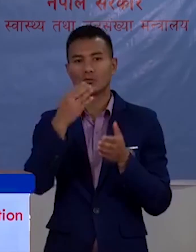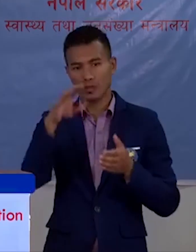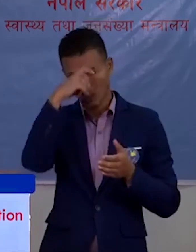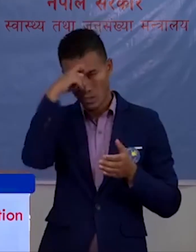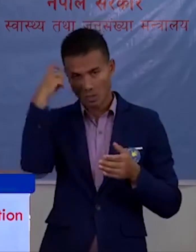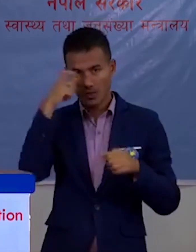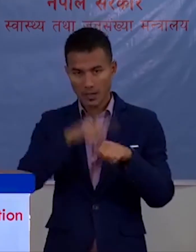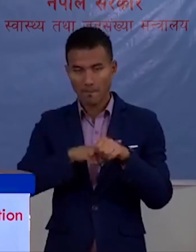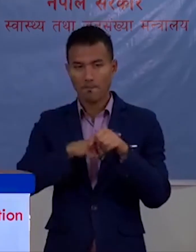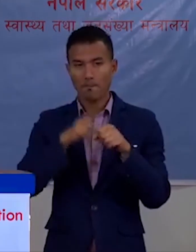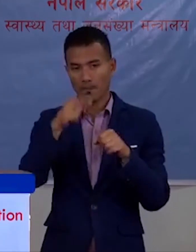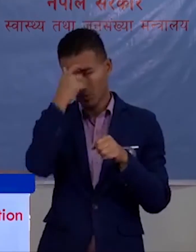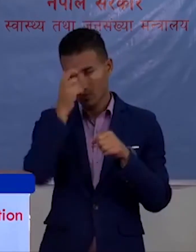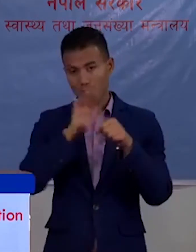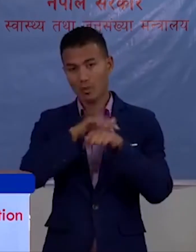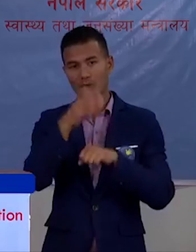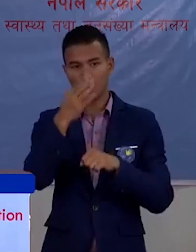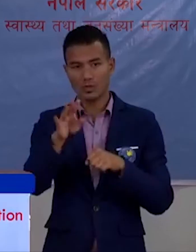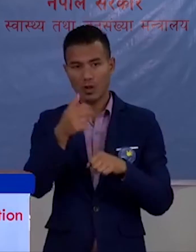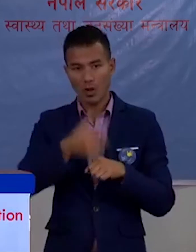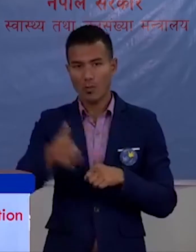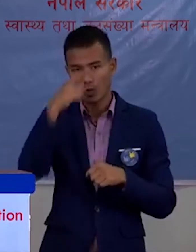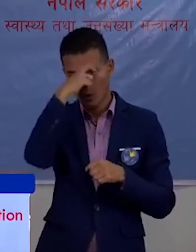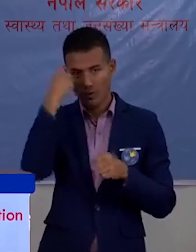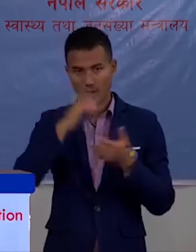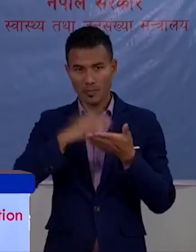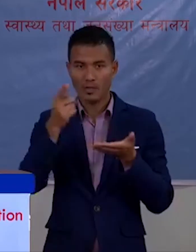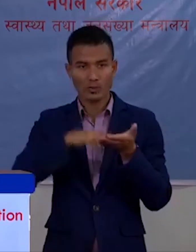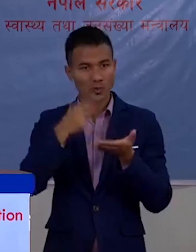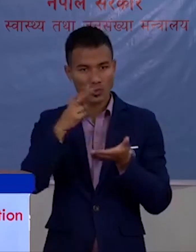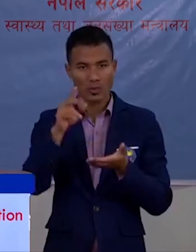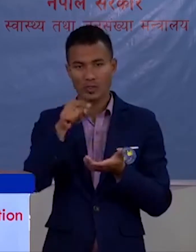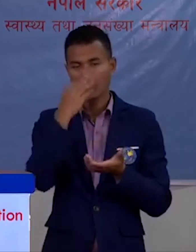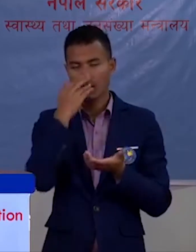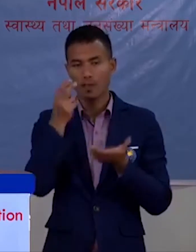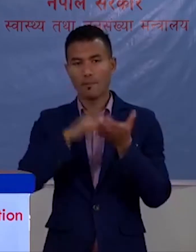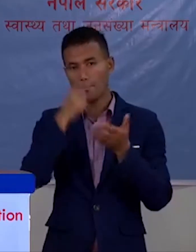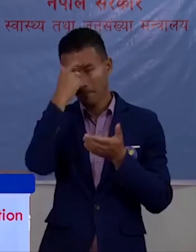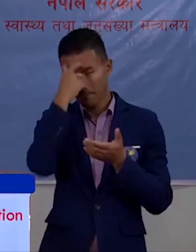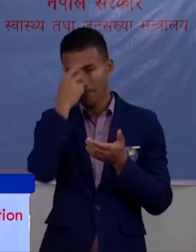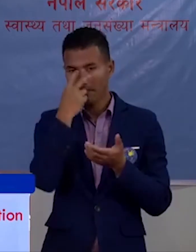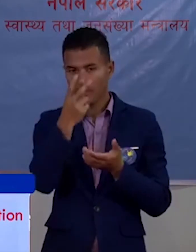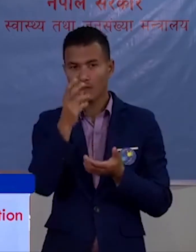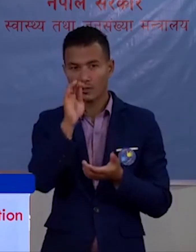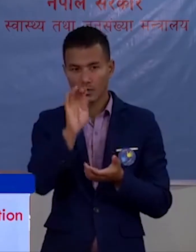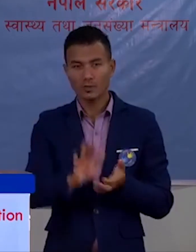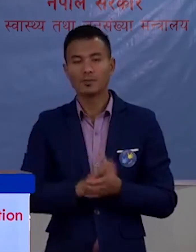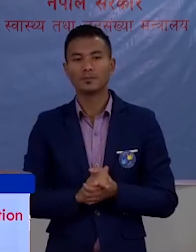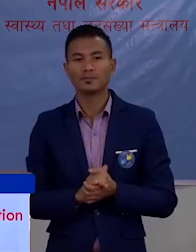गर्मीयाममा यसको प्रकोप बढी देखिन्छ। अब गर्मीयाम सुरु भएको हुनाले यसको प्रकोप देखिने समय पनि